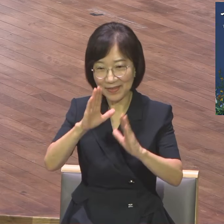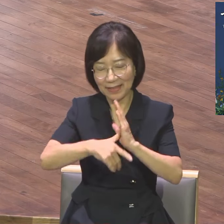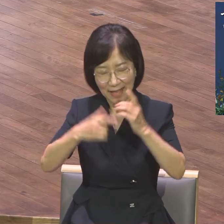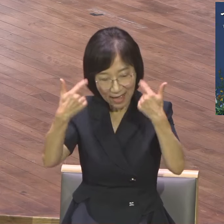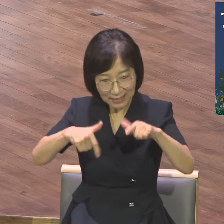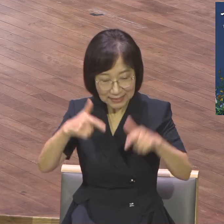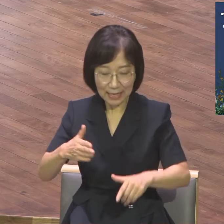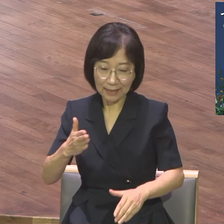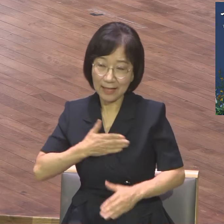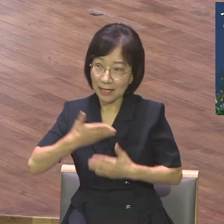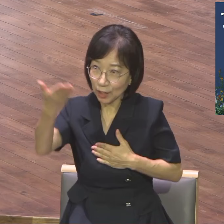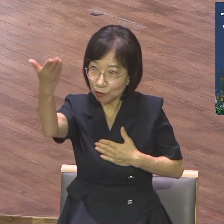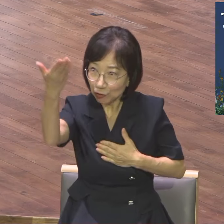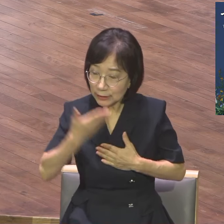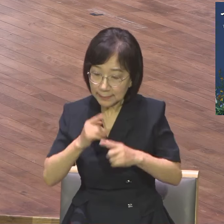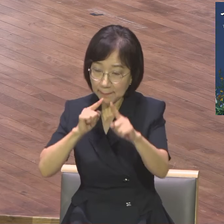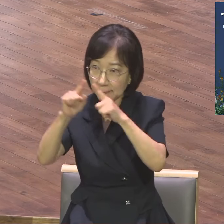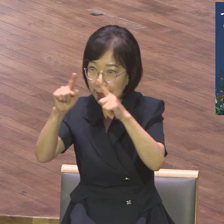잡아야지요.